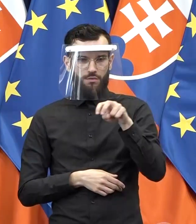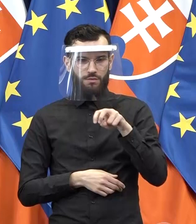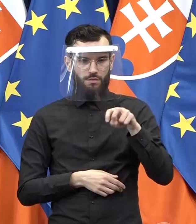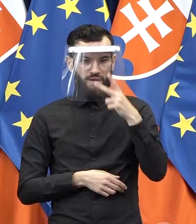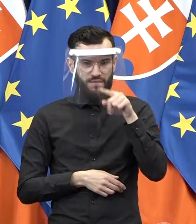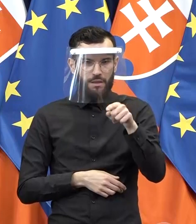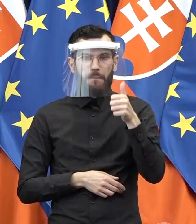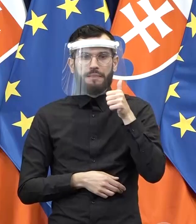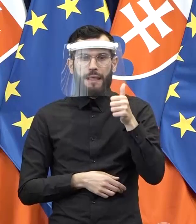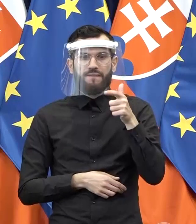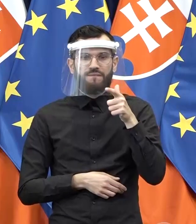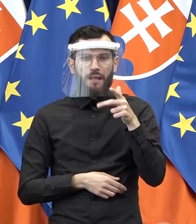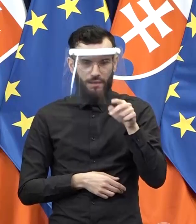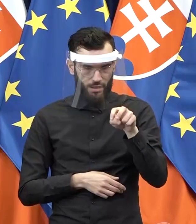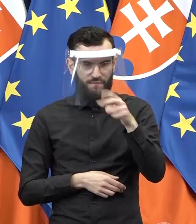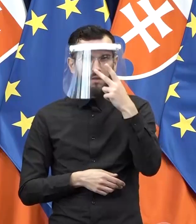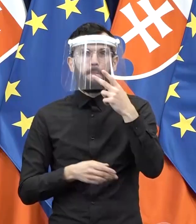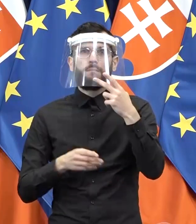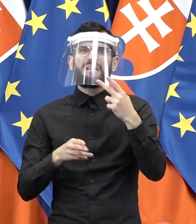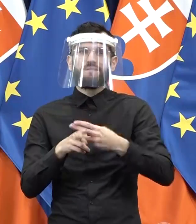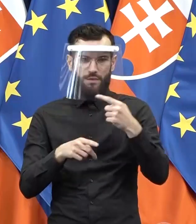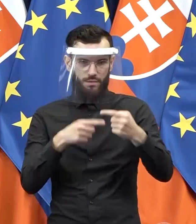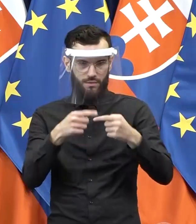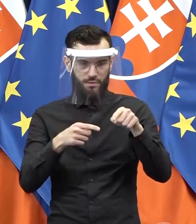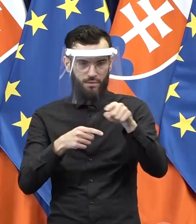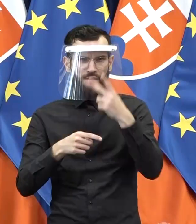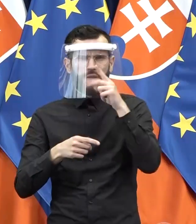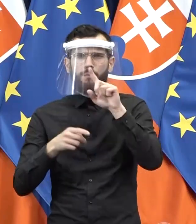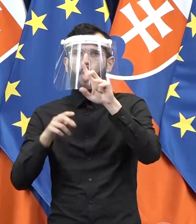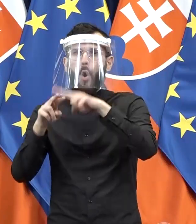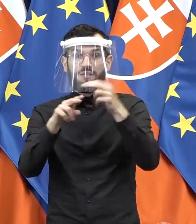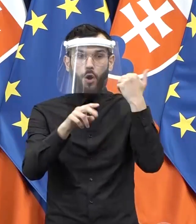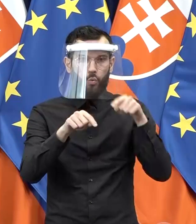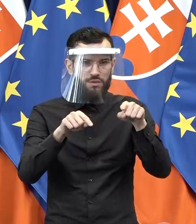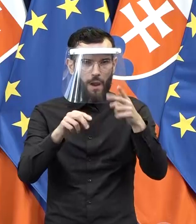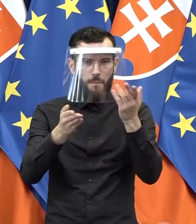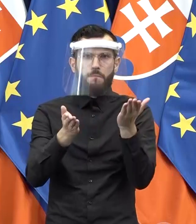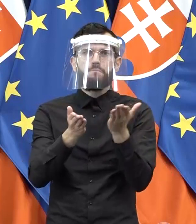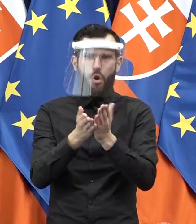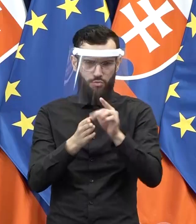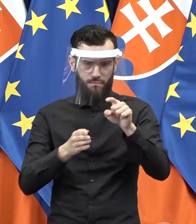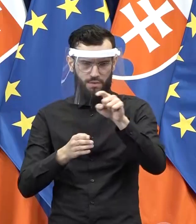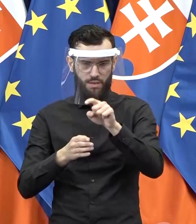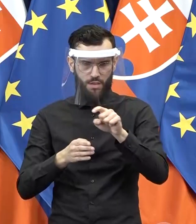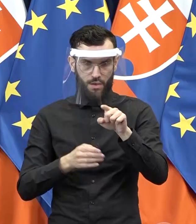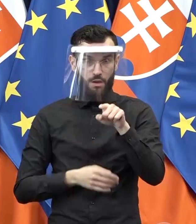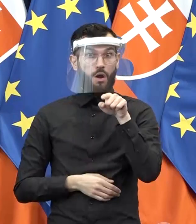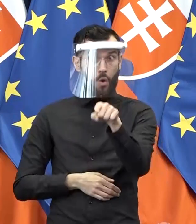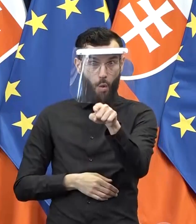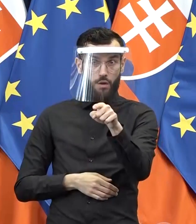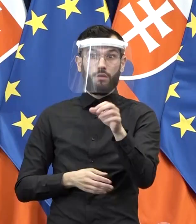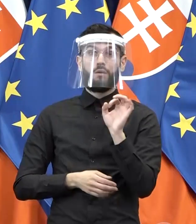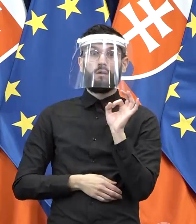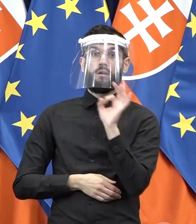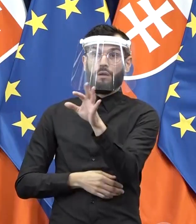tretí deň, budete vidieť jeho zvyklosti, ako sa pohyboval a zároveň zistíte druhých ľudí, ktorí mali podobné veľmi zvyklosti. Tí ľudia dostanú